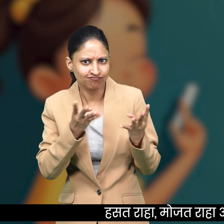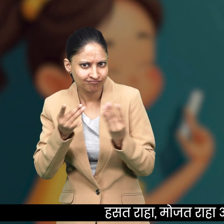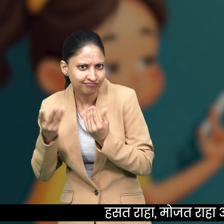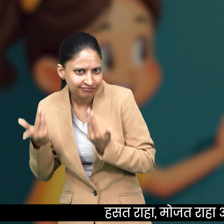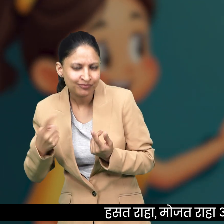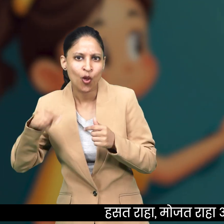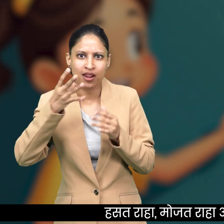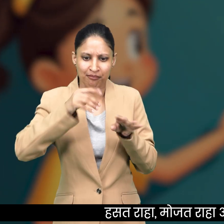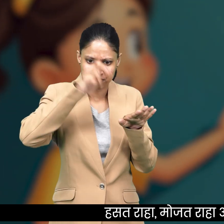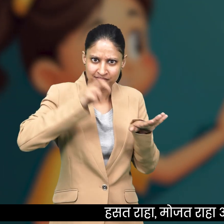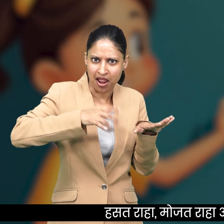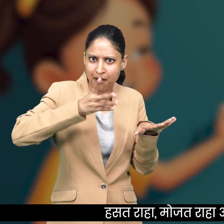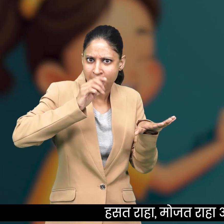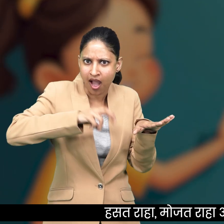होत रहा.